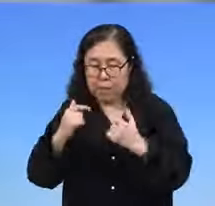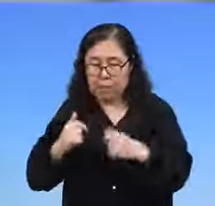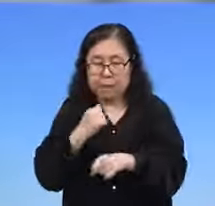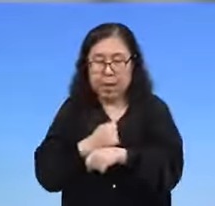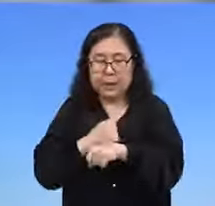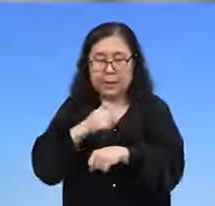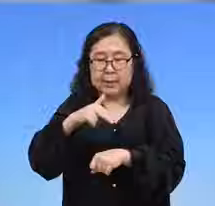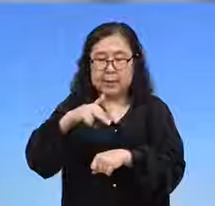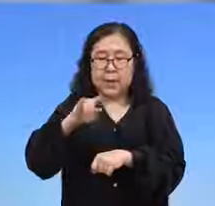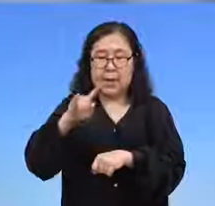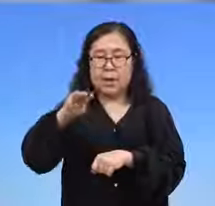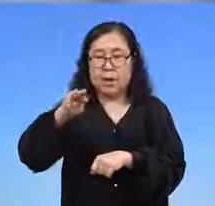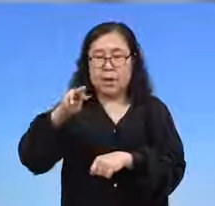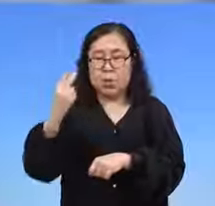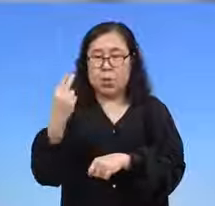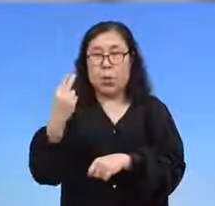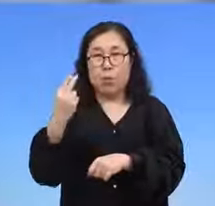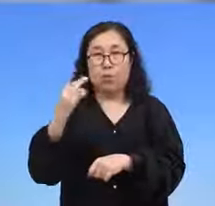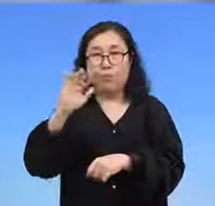기뻐하는 재료가 되네.